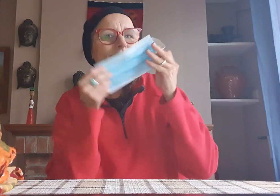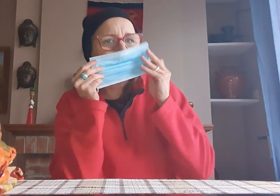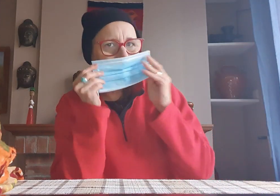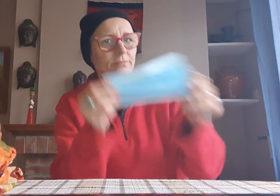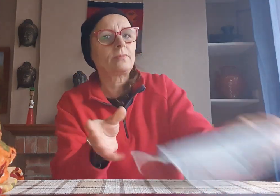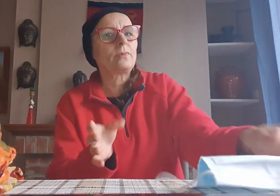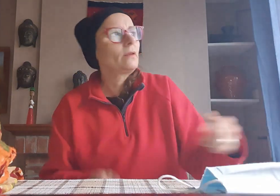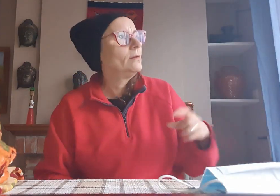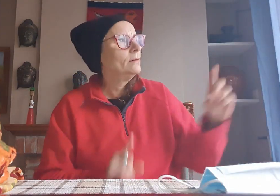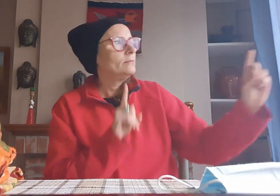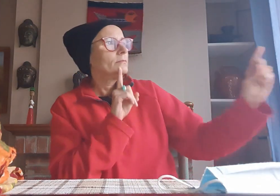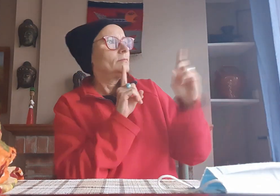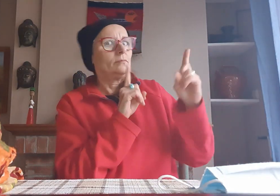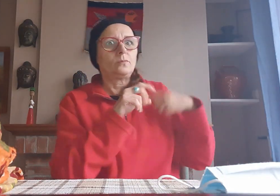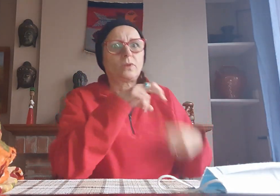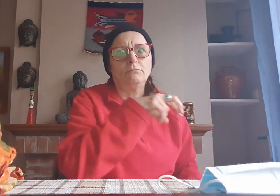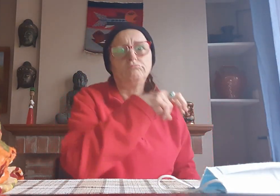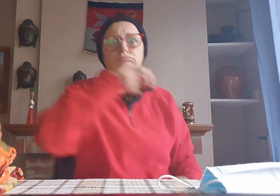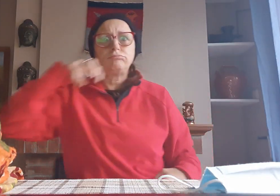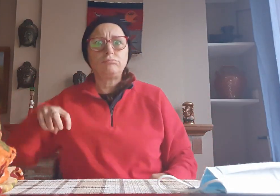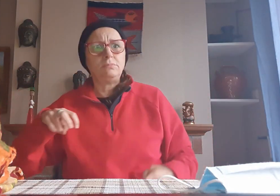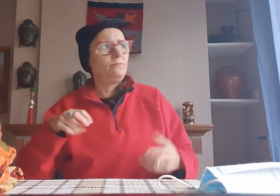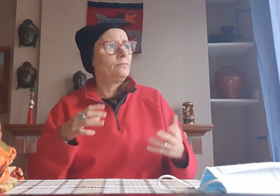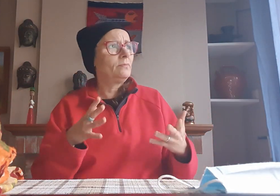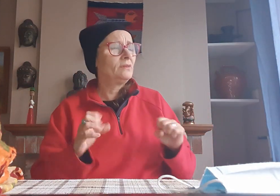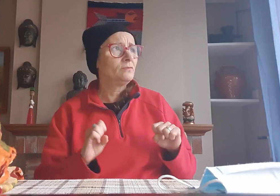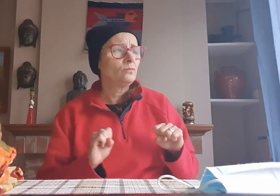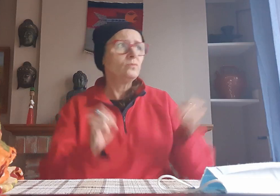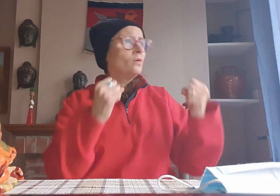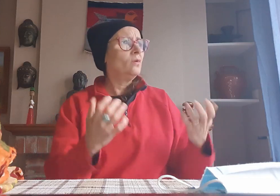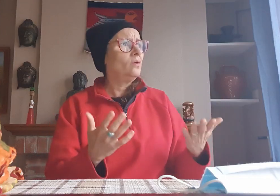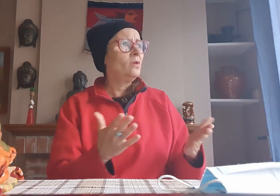No me lo puedo creer. Bienvenidos al dormitorio principal.